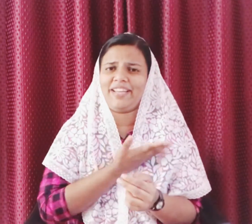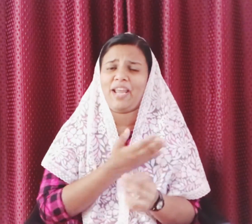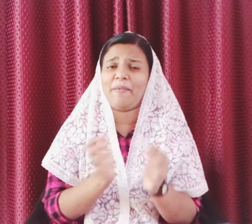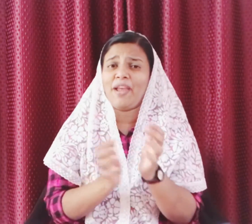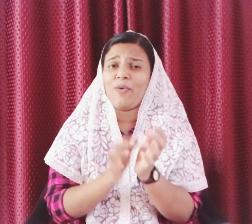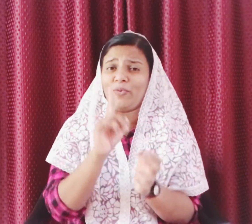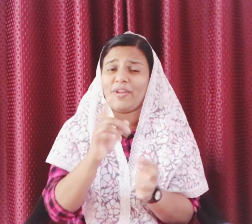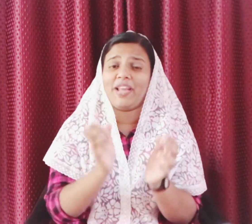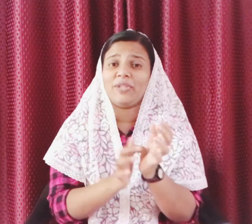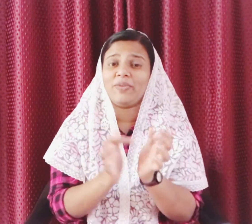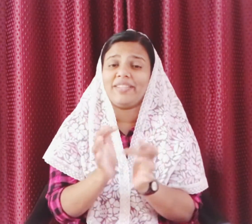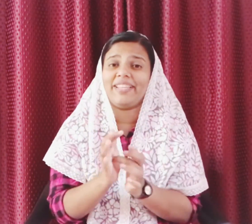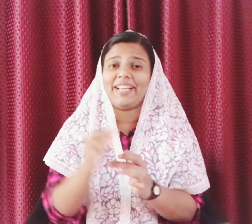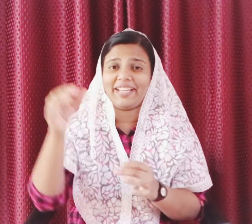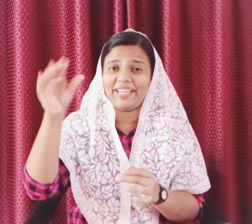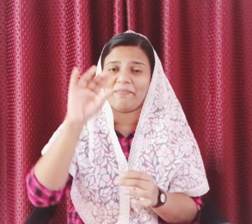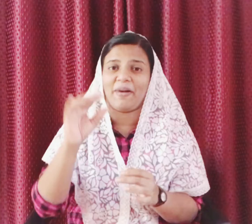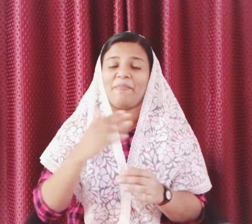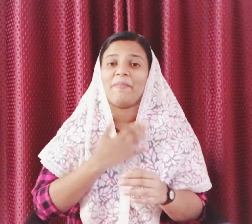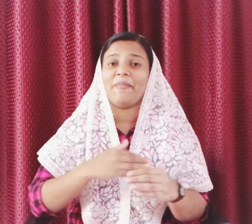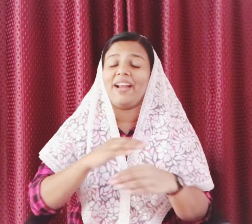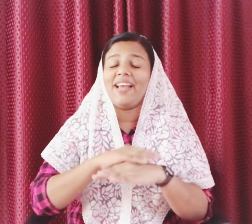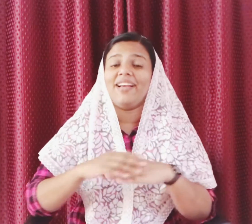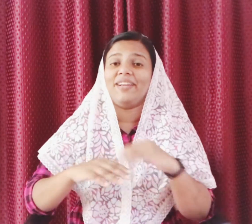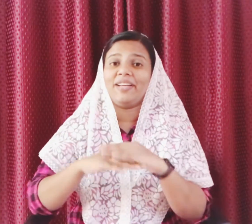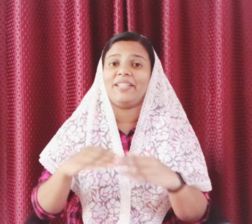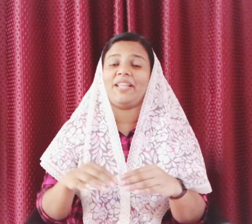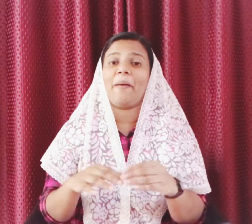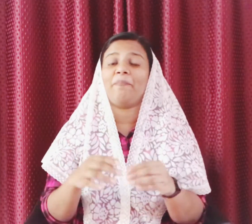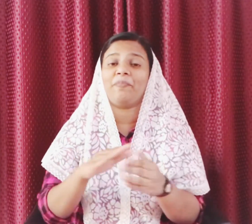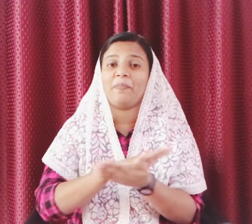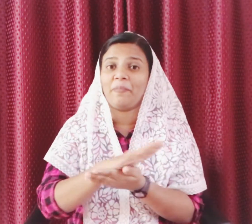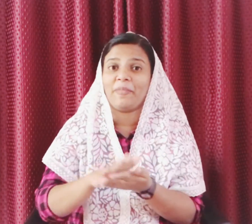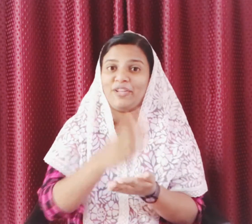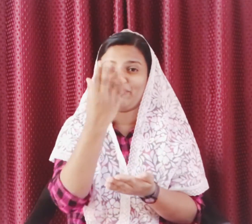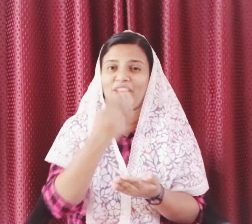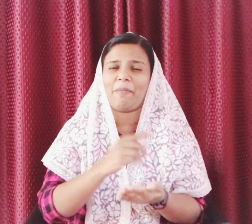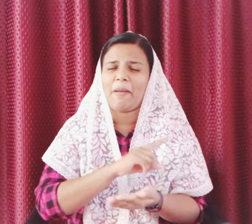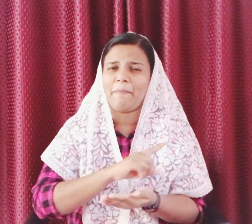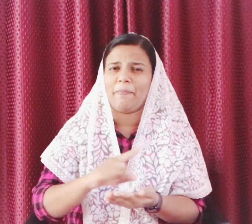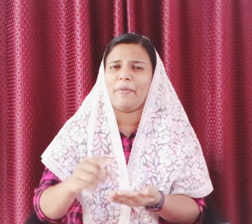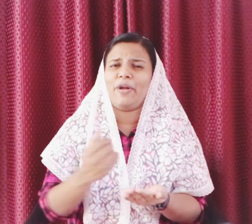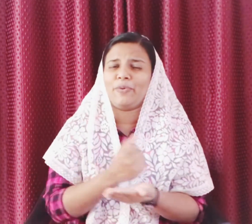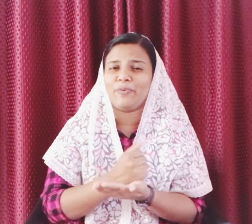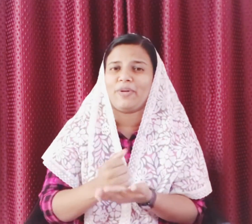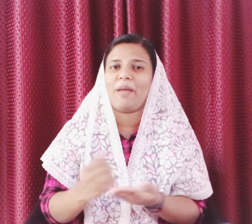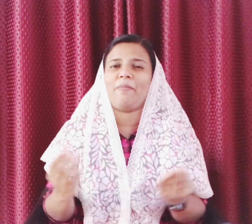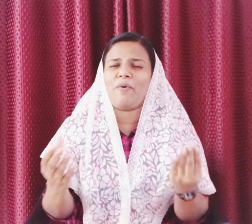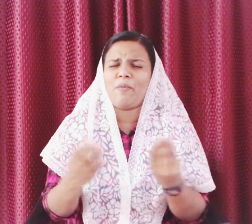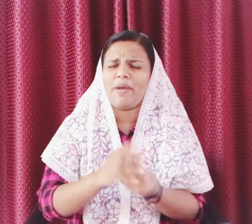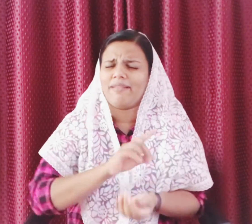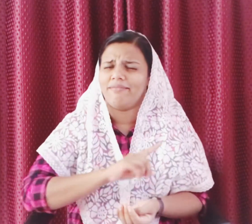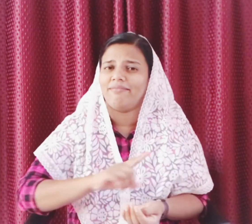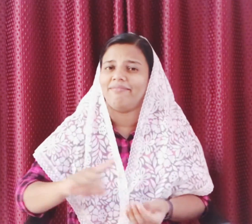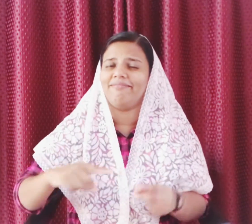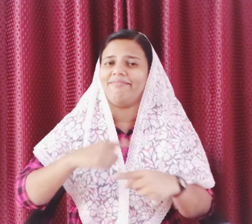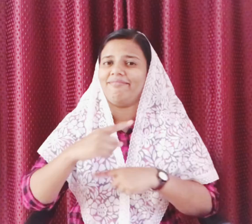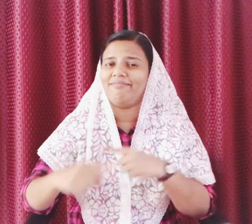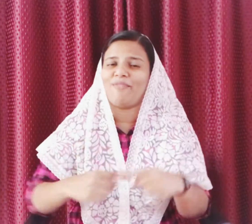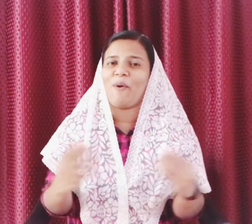സ്നേഹം, ഏകജാതനായ പുത്രൻ്റെ കൃപ, ആശ്വസിപ്പിച്ച് വഴി നടത്തുന്ന പരിശുദ്ധാത്മാവിൻ്റെ നിരന്തരമായ കൂട്ടായ്മ ത്രൂ ഔട്ട് ദ ഇയർ